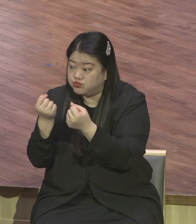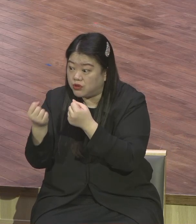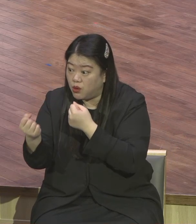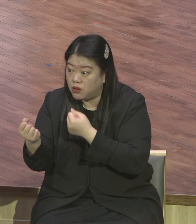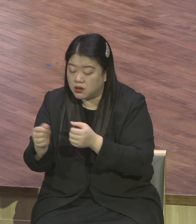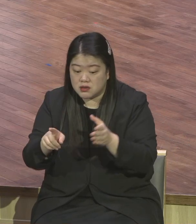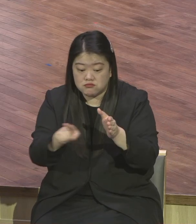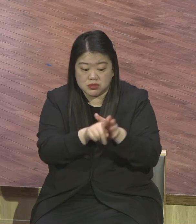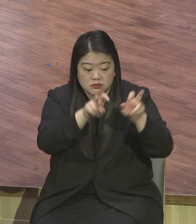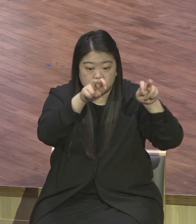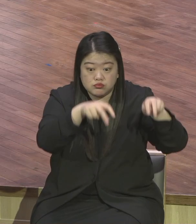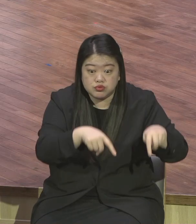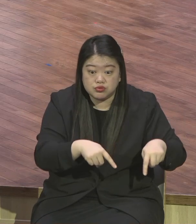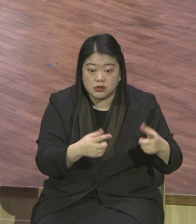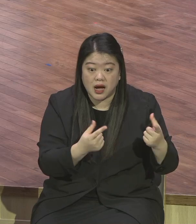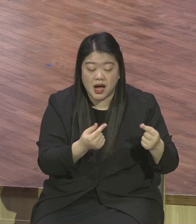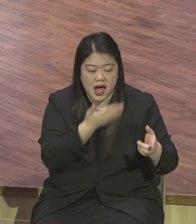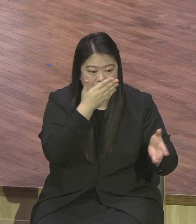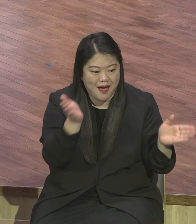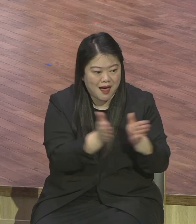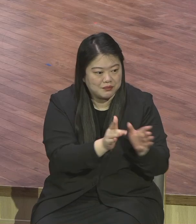불신자들은 싹 다 서러운 인생이거든요.